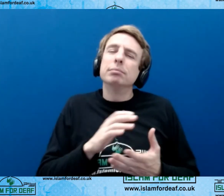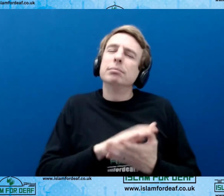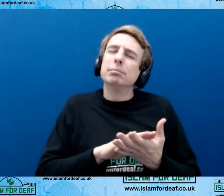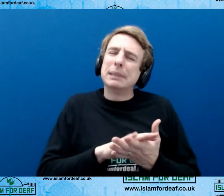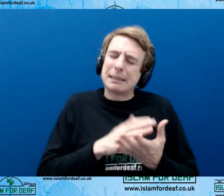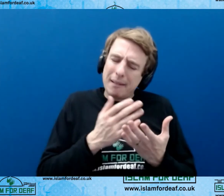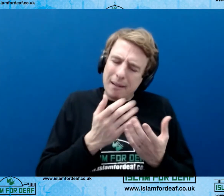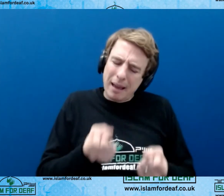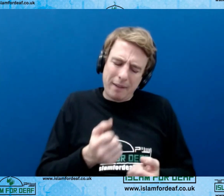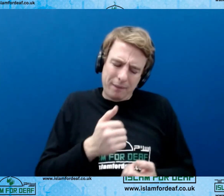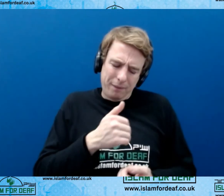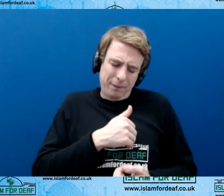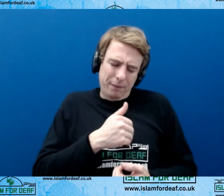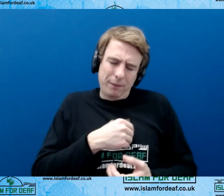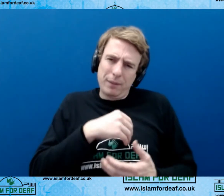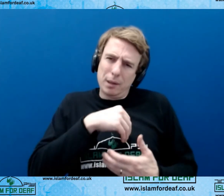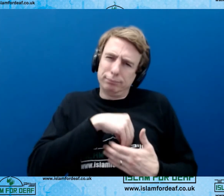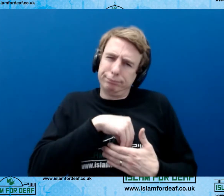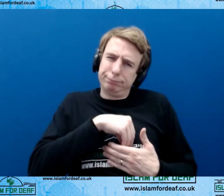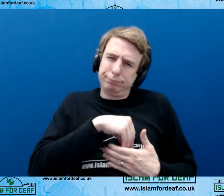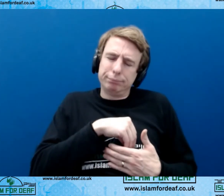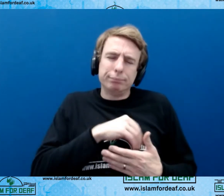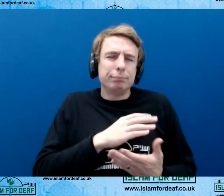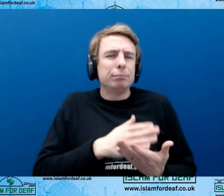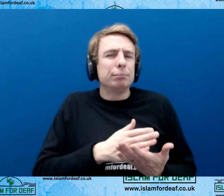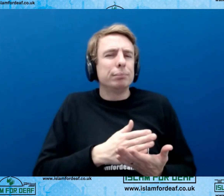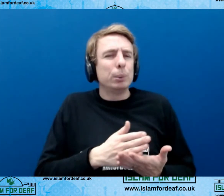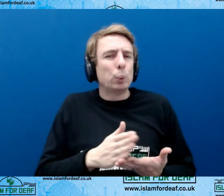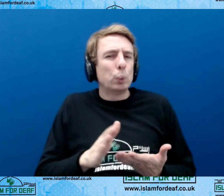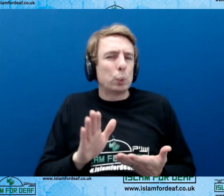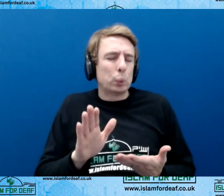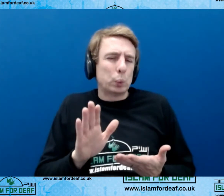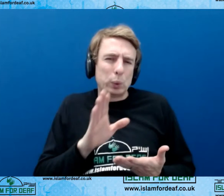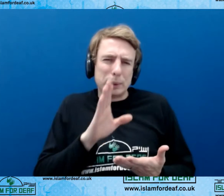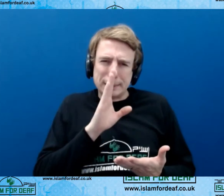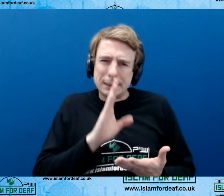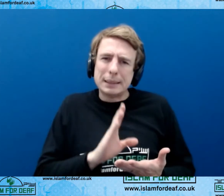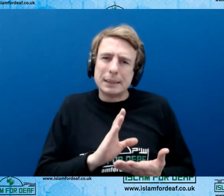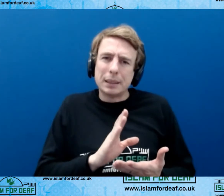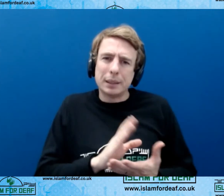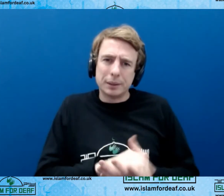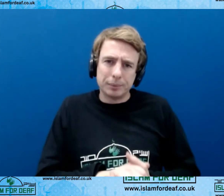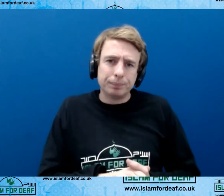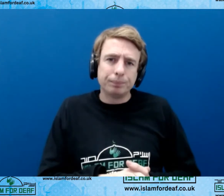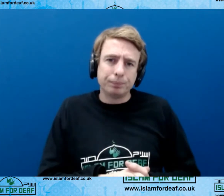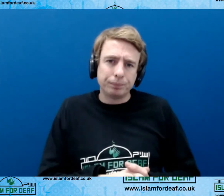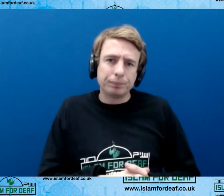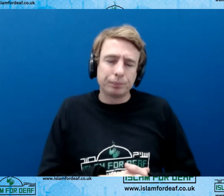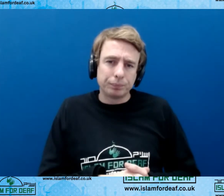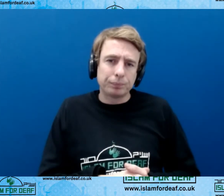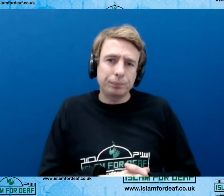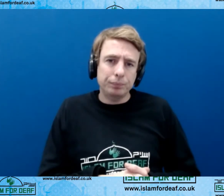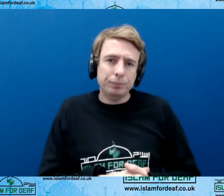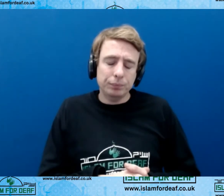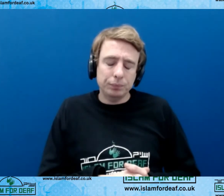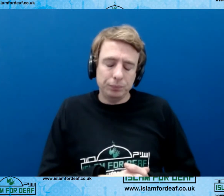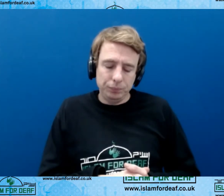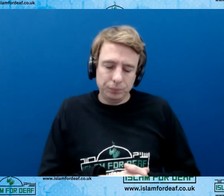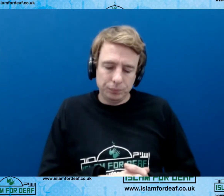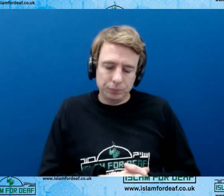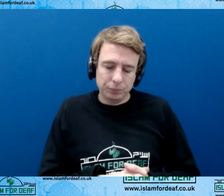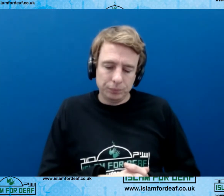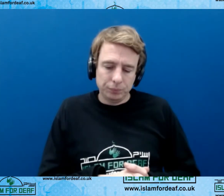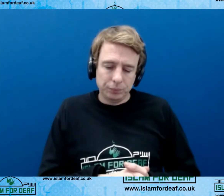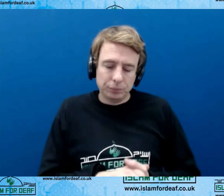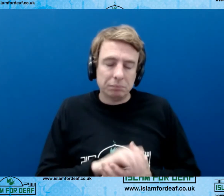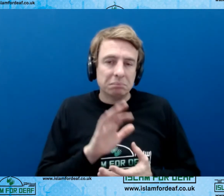والسورة التي بعدها بسم الله الرحمن الرحيم سورة الكوثر. The chapter that comes after this